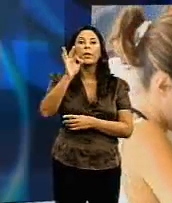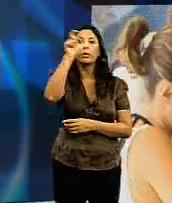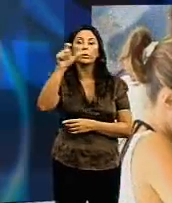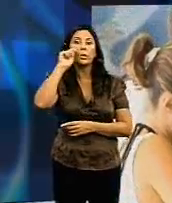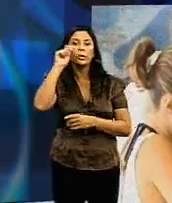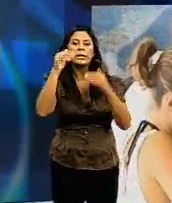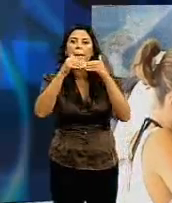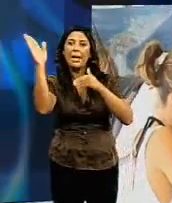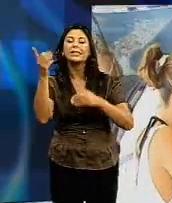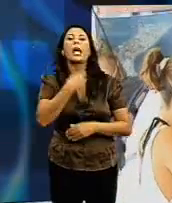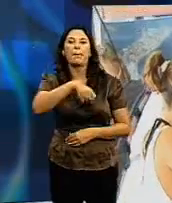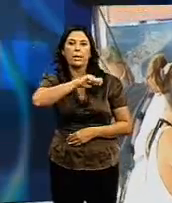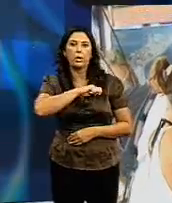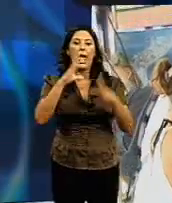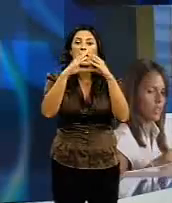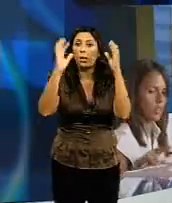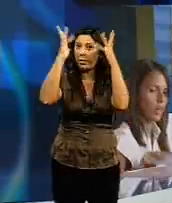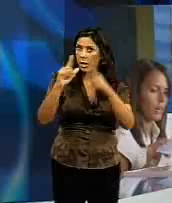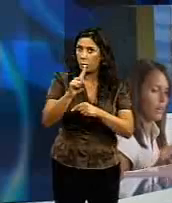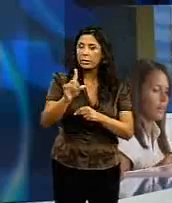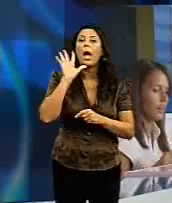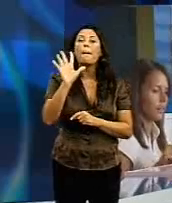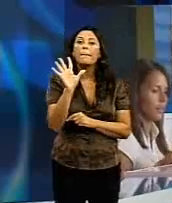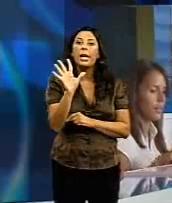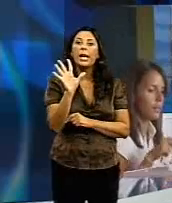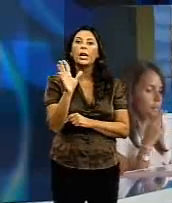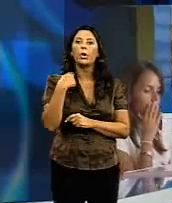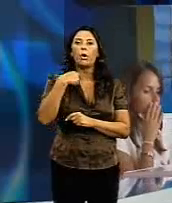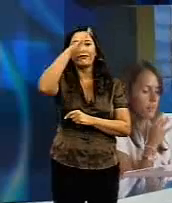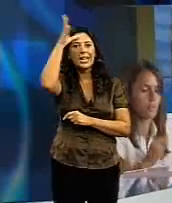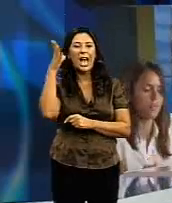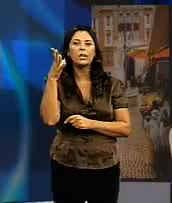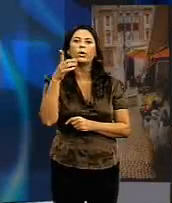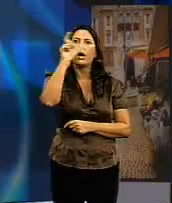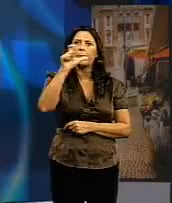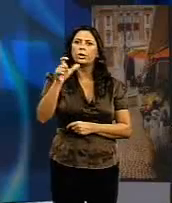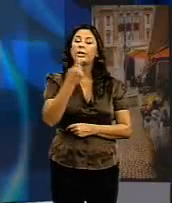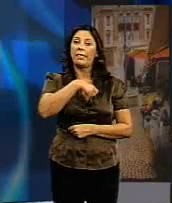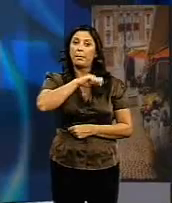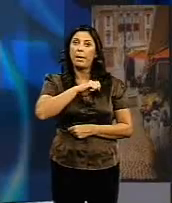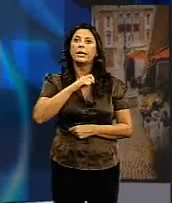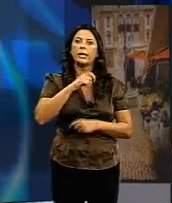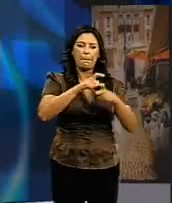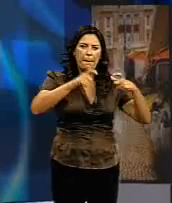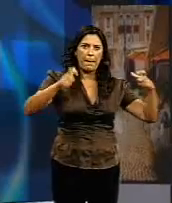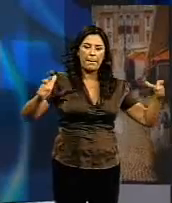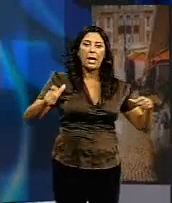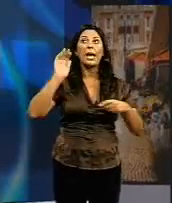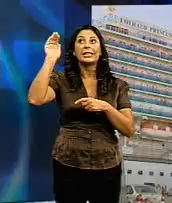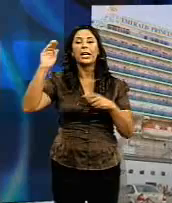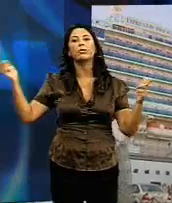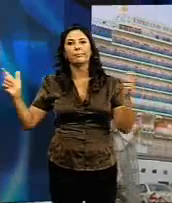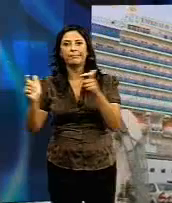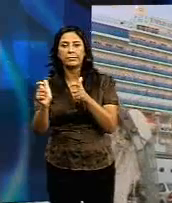son españoles, excluyendo Andalucía, aunque es en verano cuando el turismo nacional se incrementa en detrimento del internacional, que viaja a